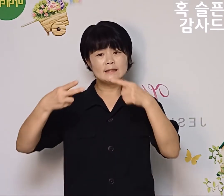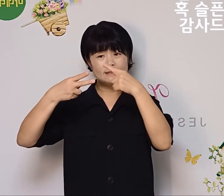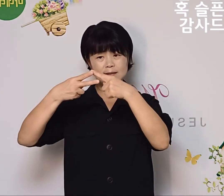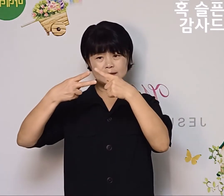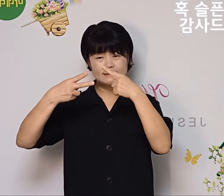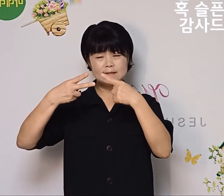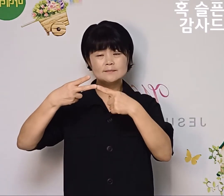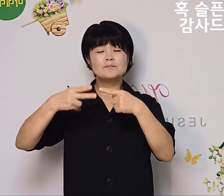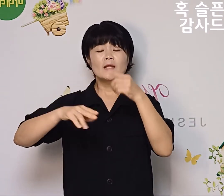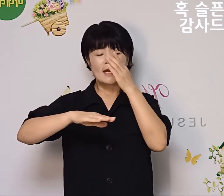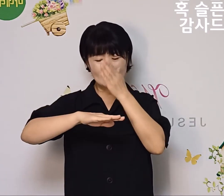일이든